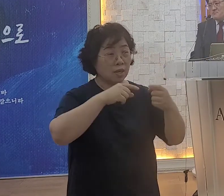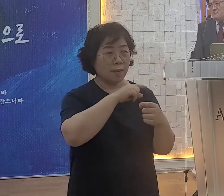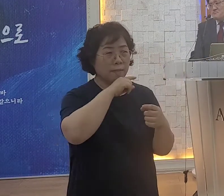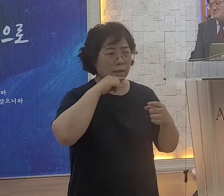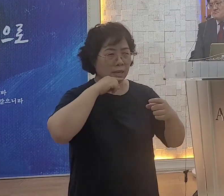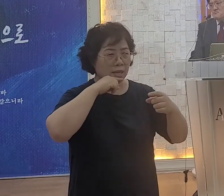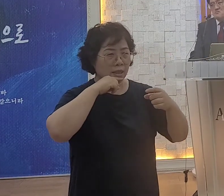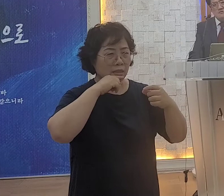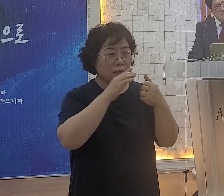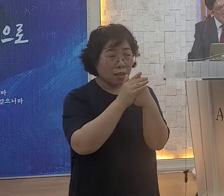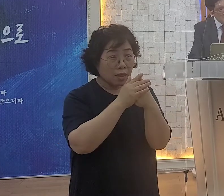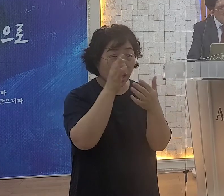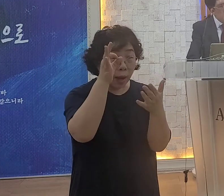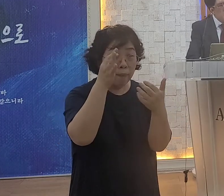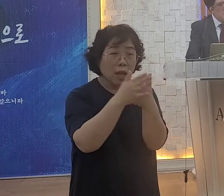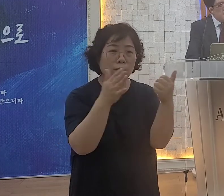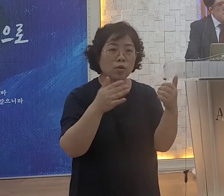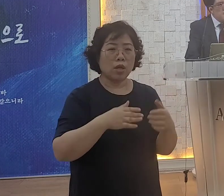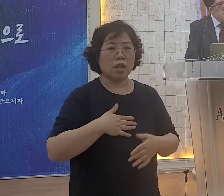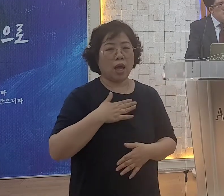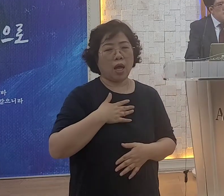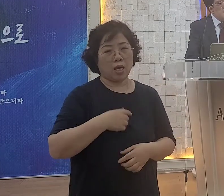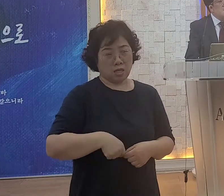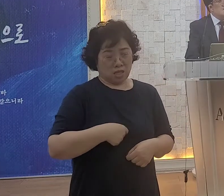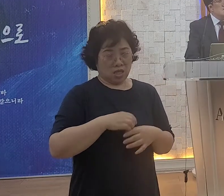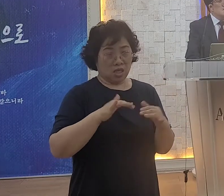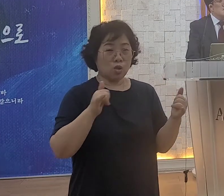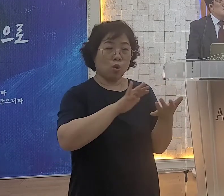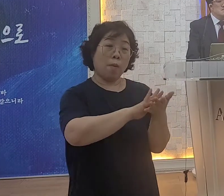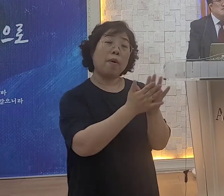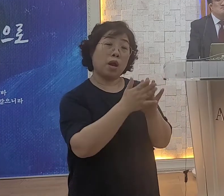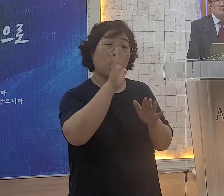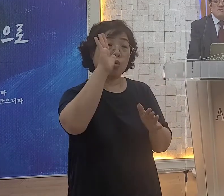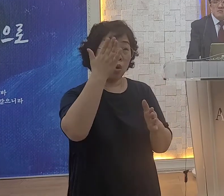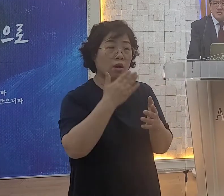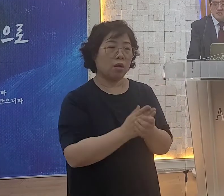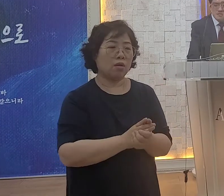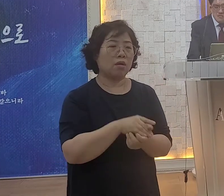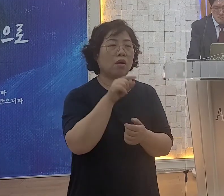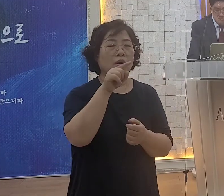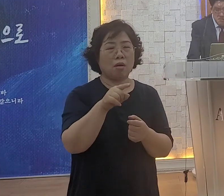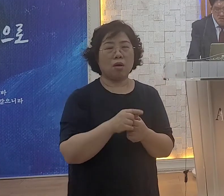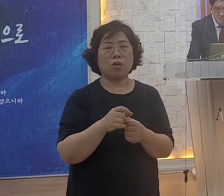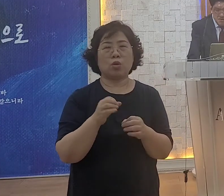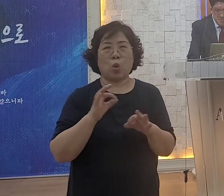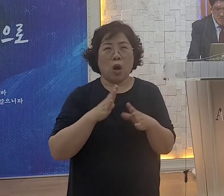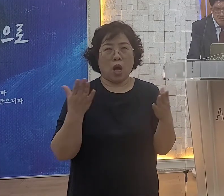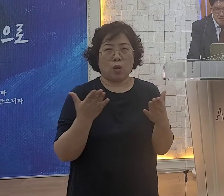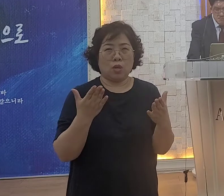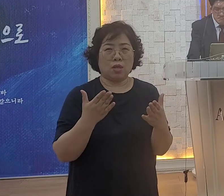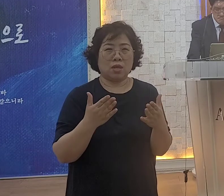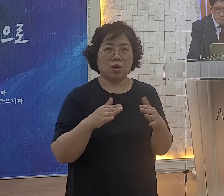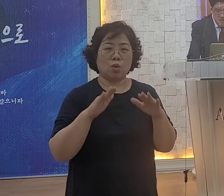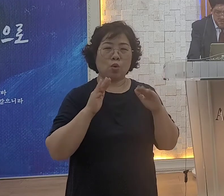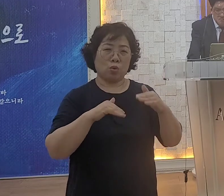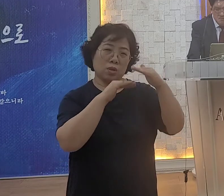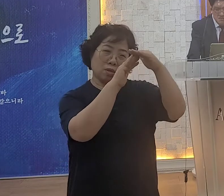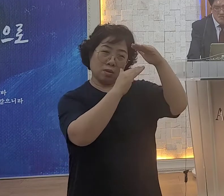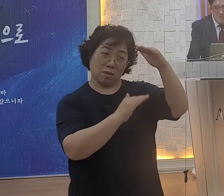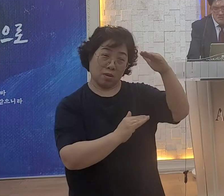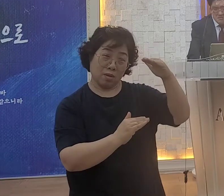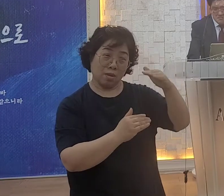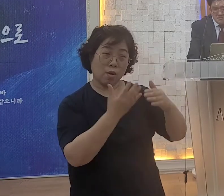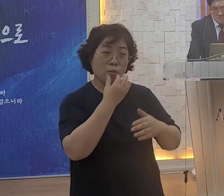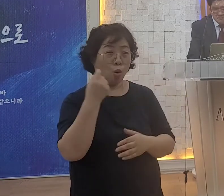말미암아 어렵게 된다 라고 하는 이 놀라운 사실을 우리에게 말씀하고 있습니다. 이게